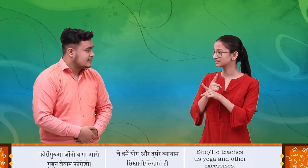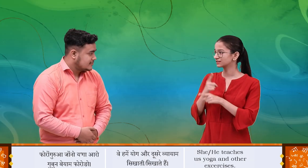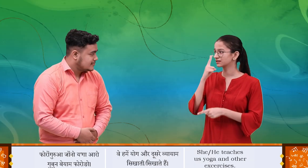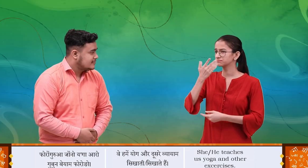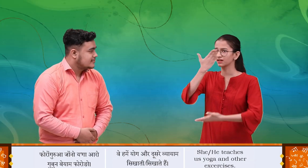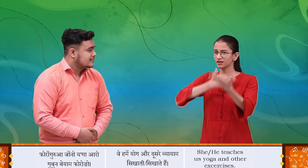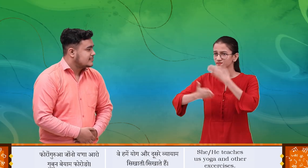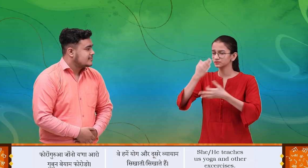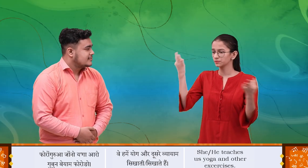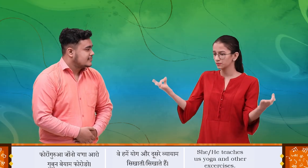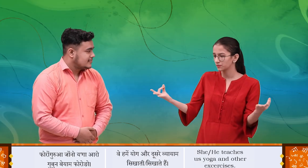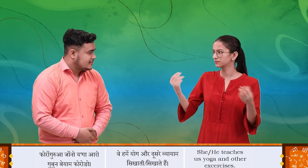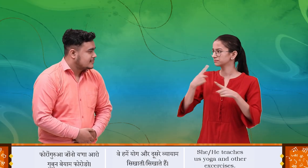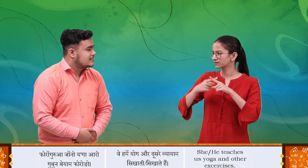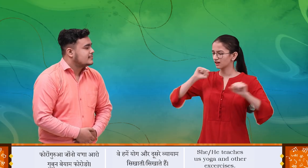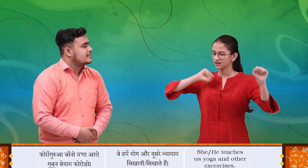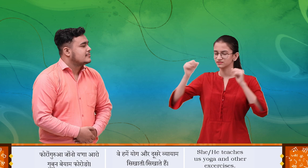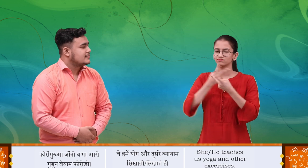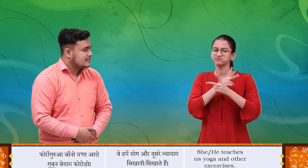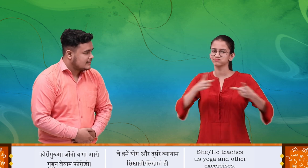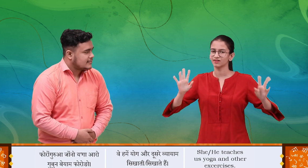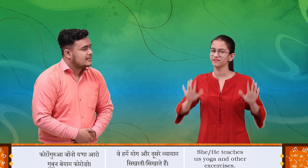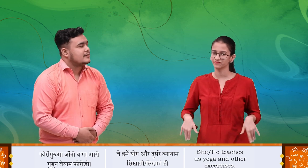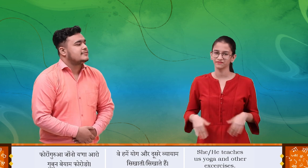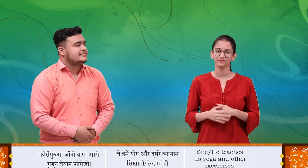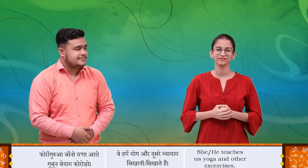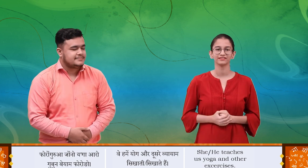Phurunguru wa zengne yoga aru gubun beyam phurungu.